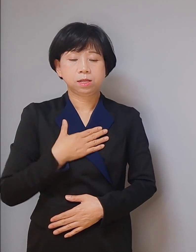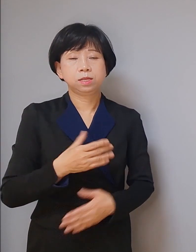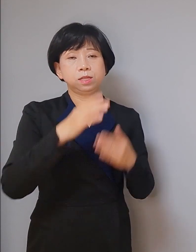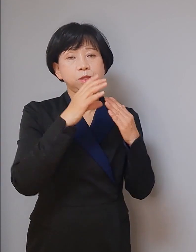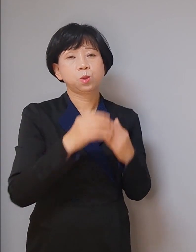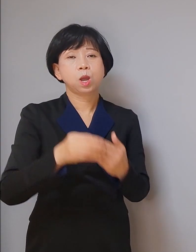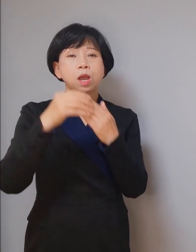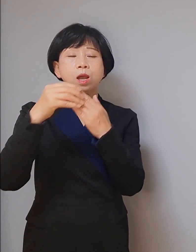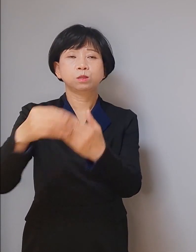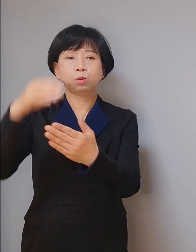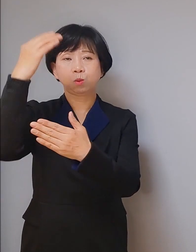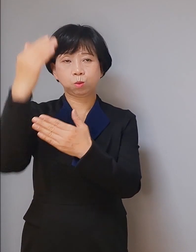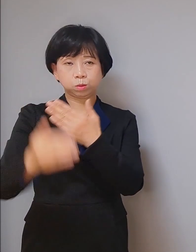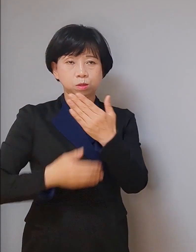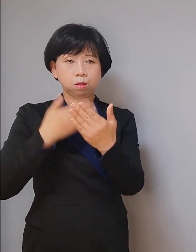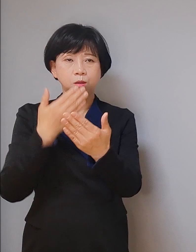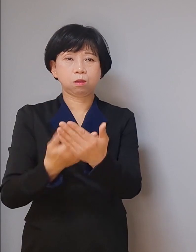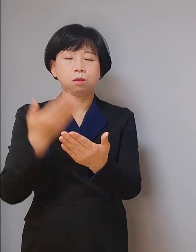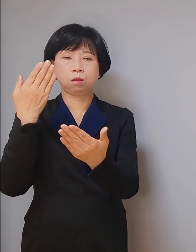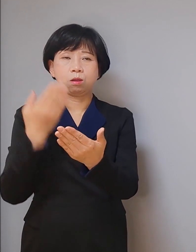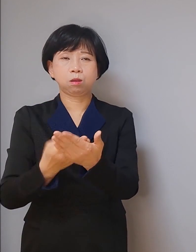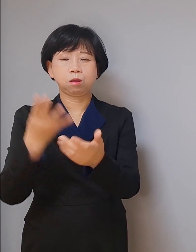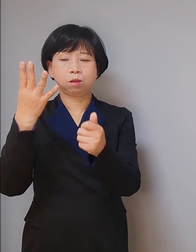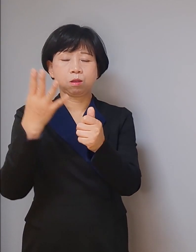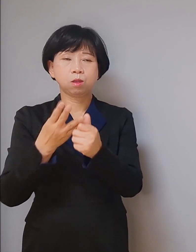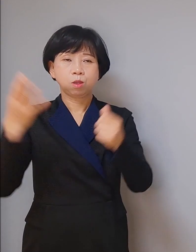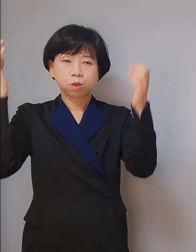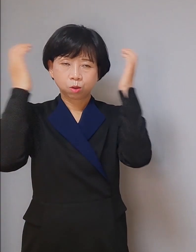날 인도하소서.